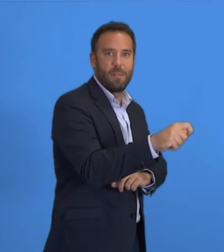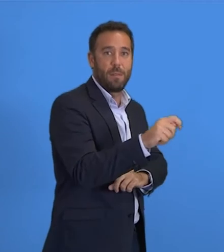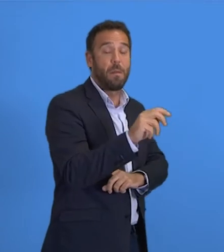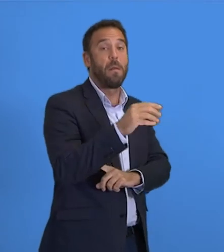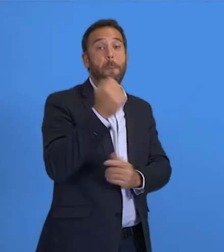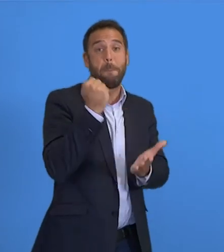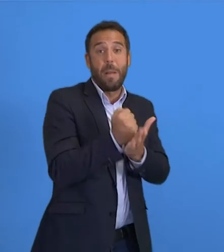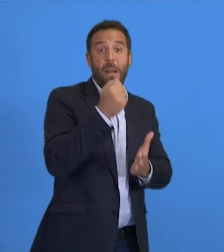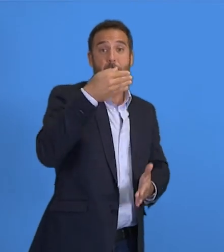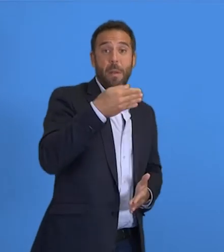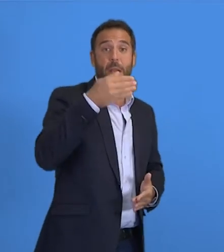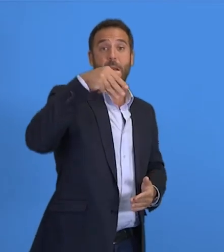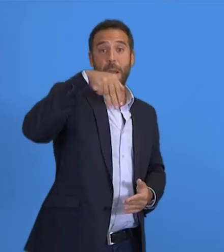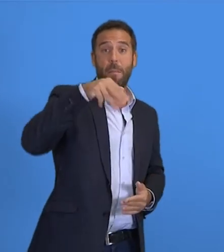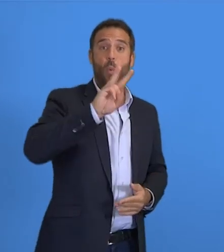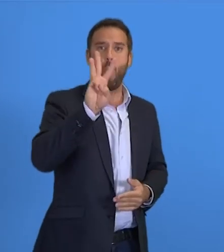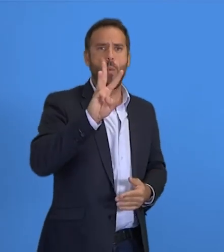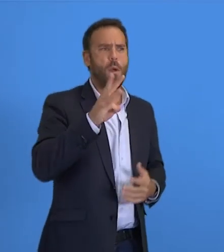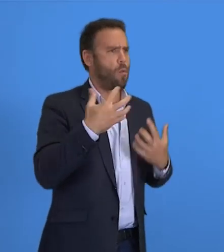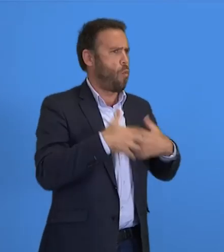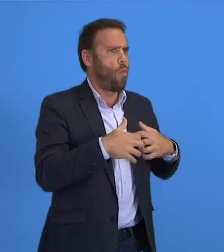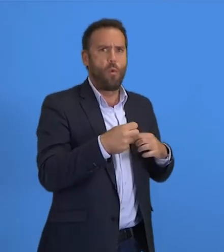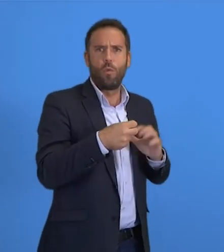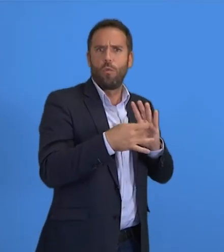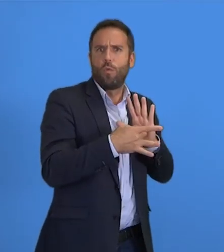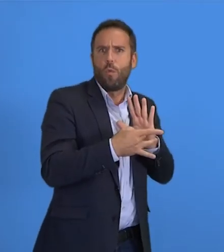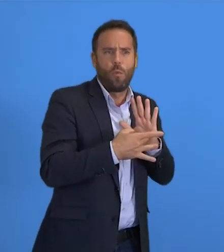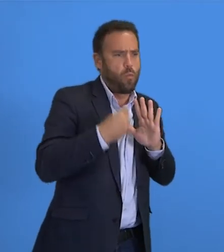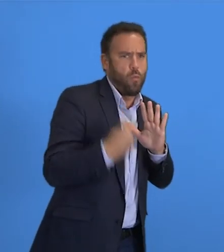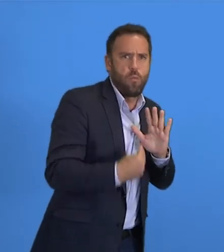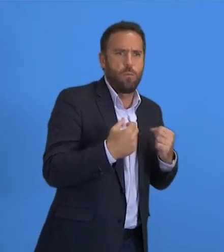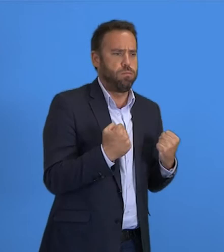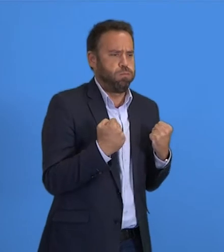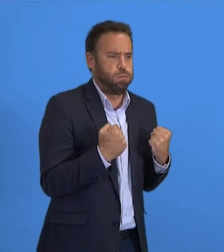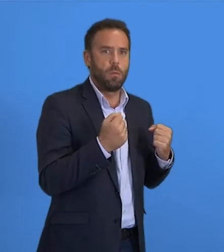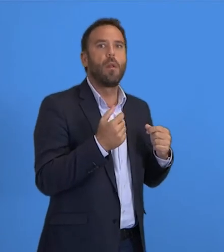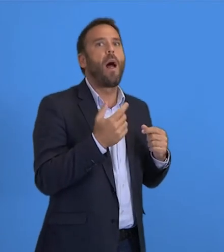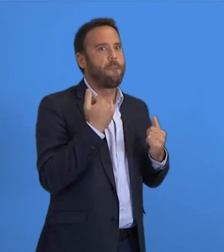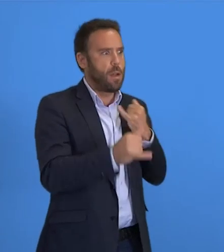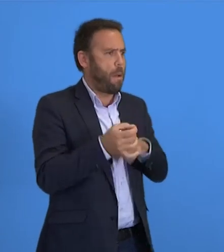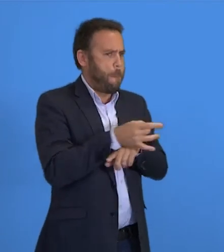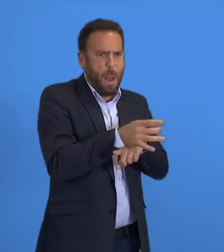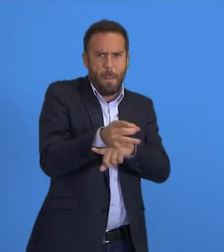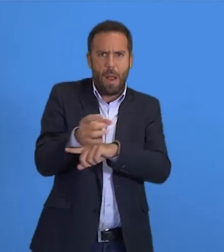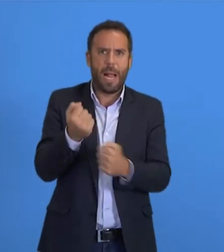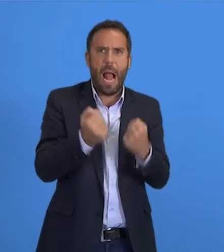bmw cuenta con un gran rendimiento y resistencia lo que le hizo dominar las carreras europeas entre los dos conflictos